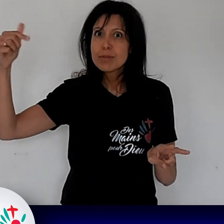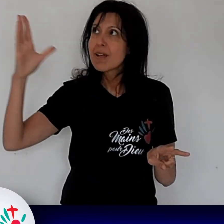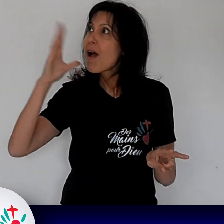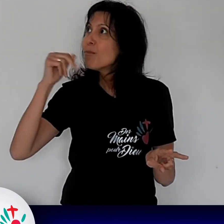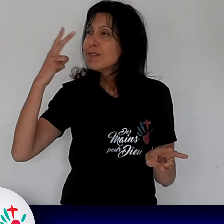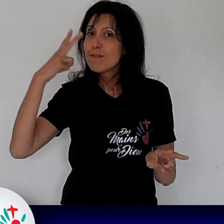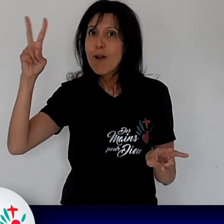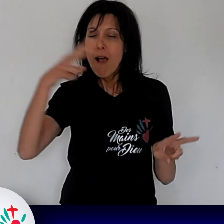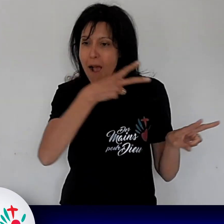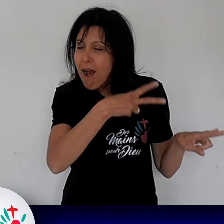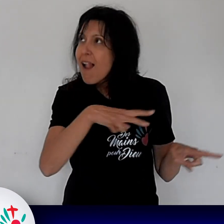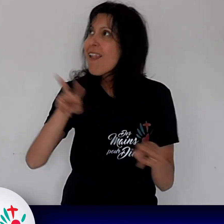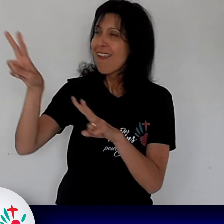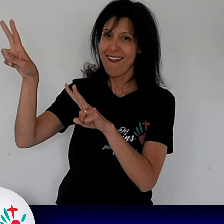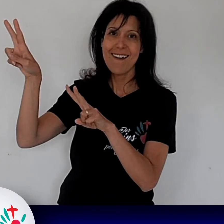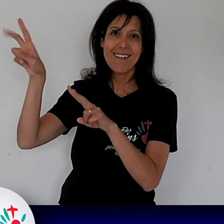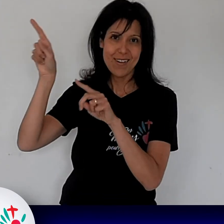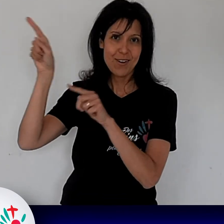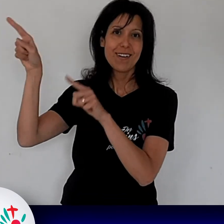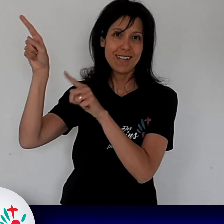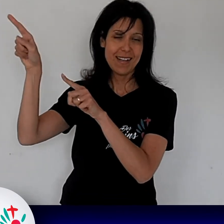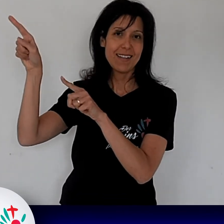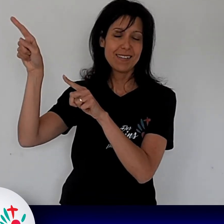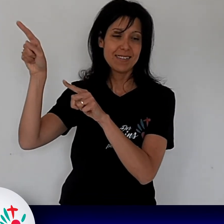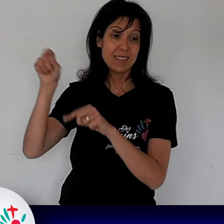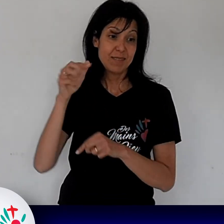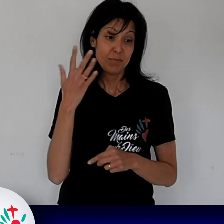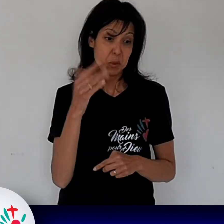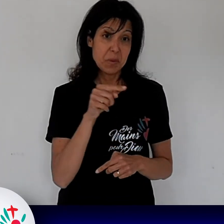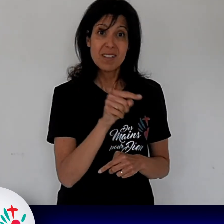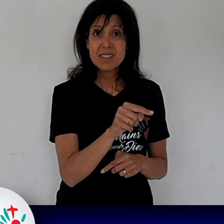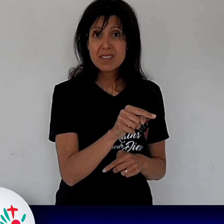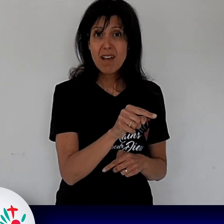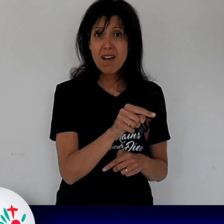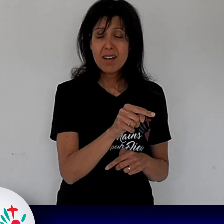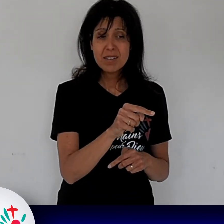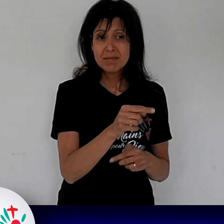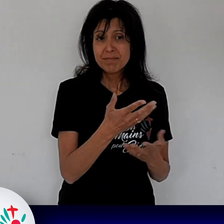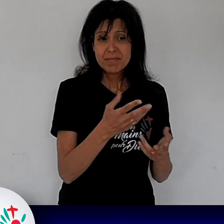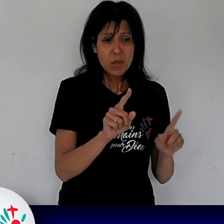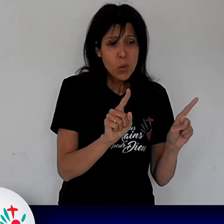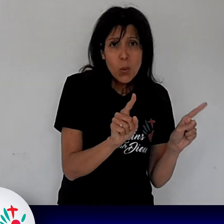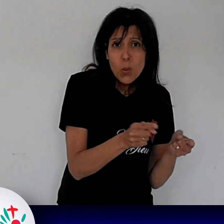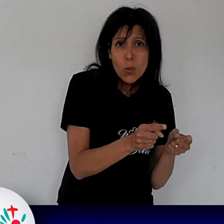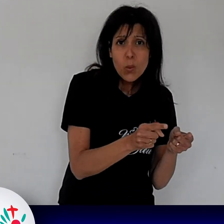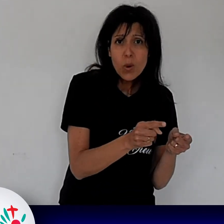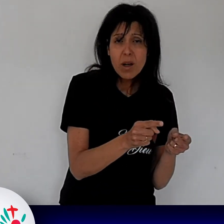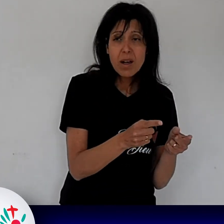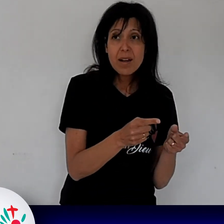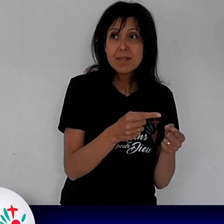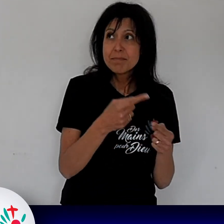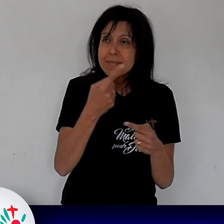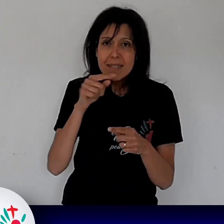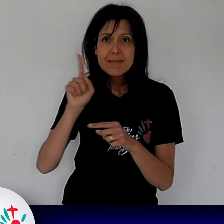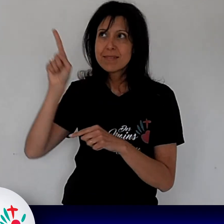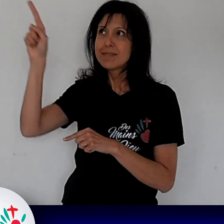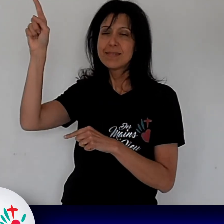passagères et les invisibles sont éternelles. Alors ensemble ce